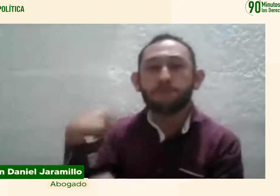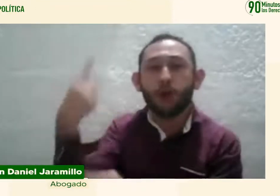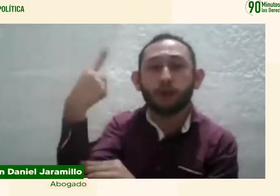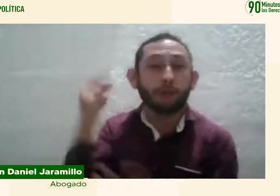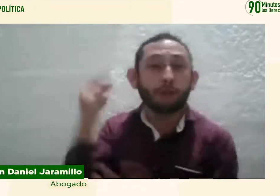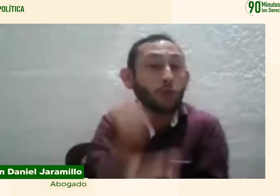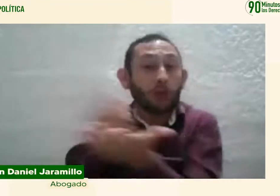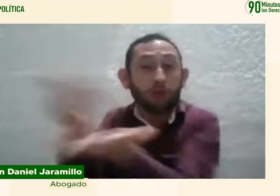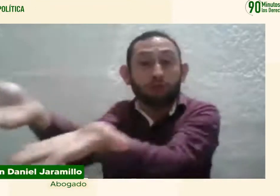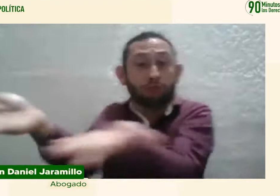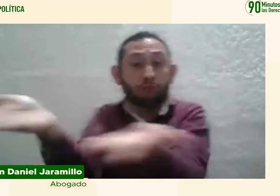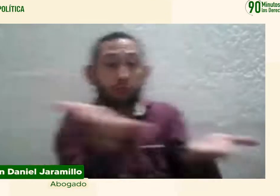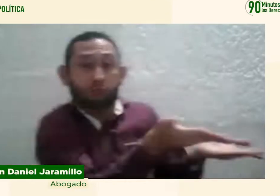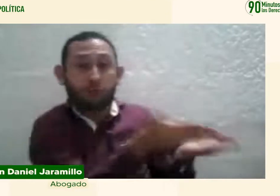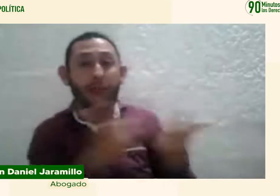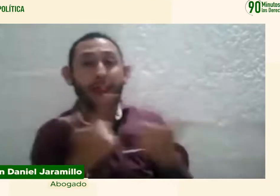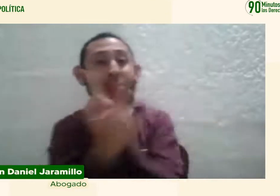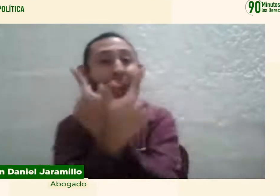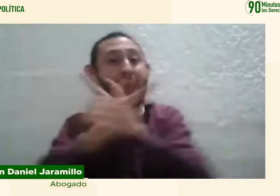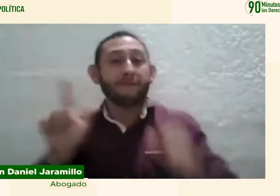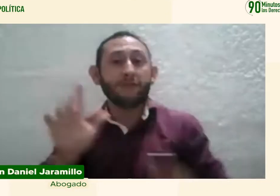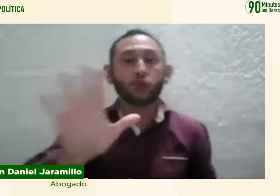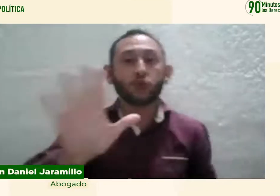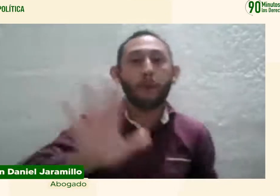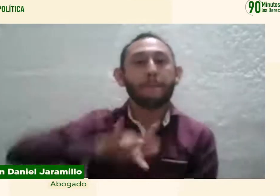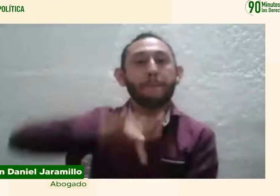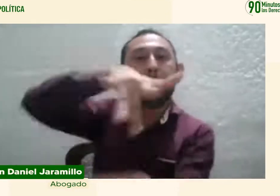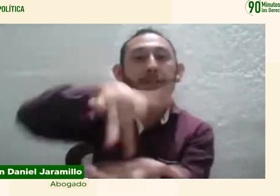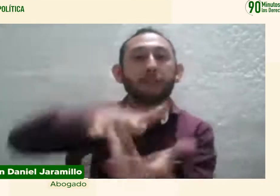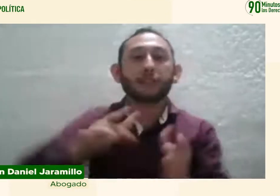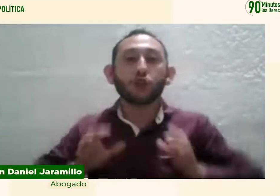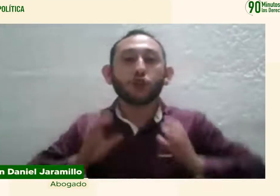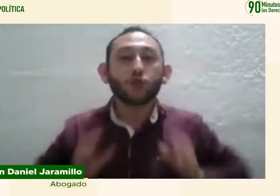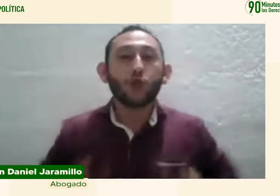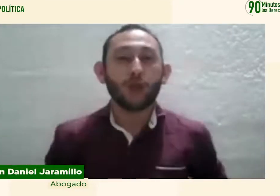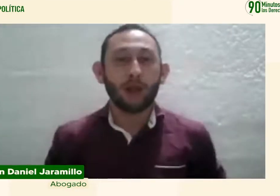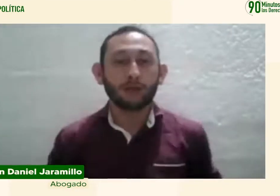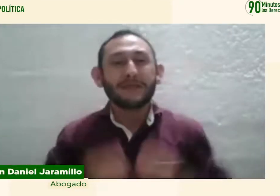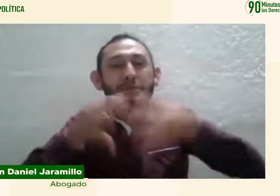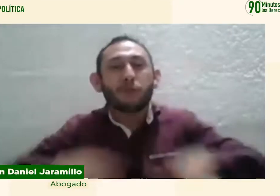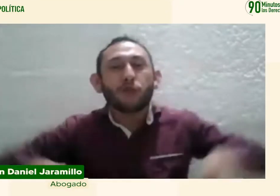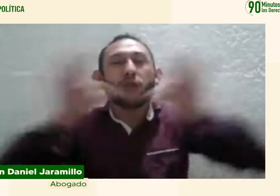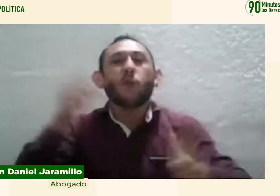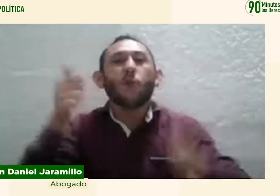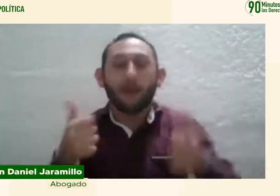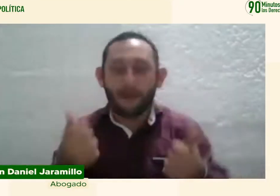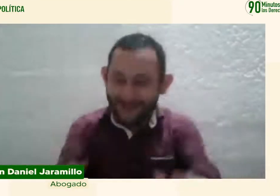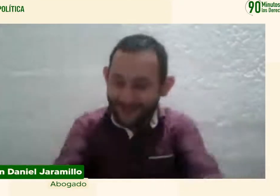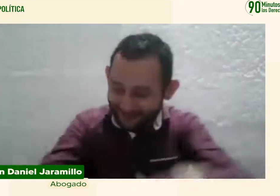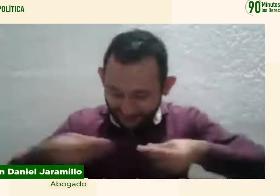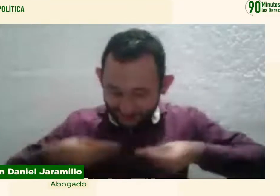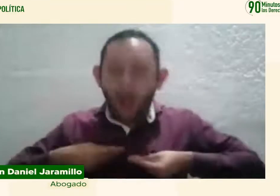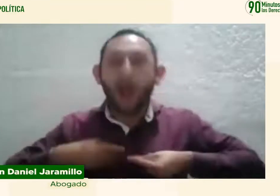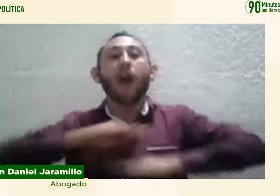yo quiero informar eso de lo que recibí de equis político y está totalmente libre de poder hacer esta